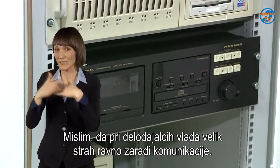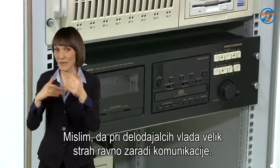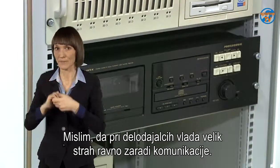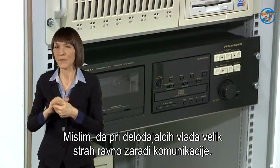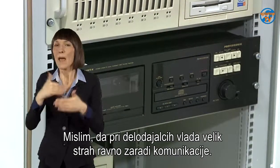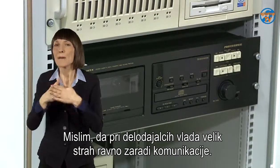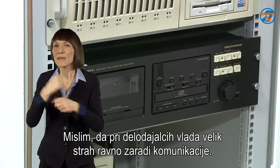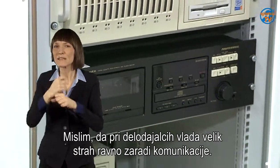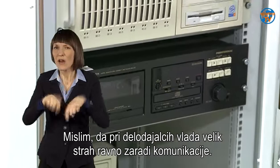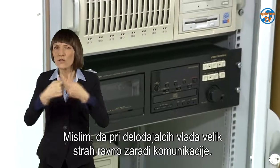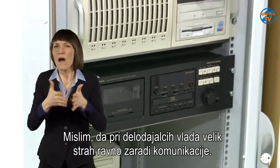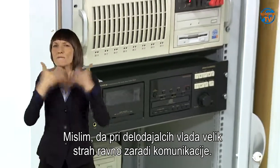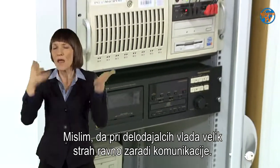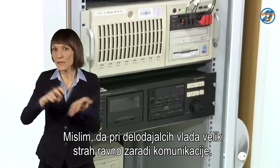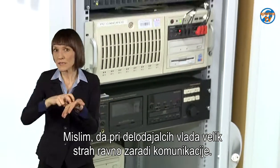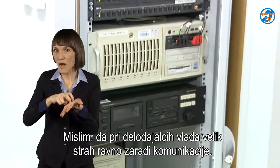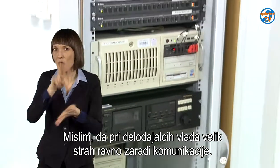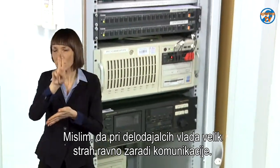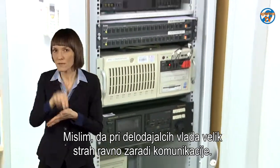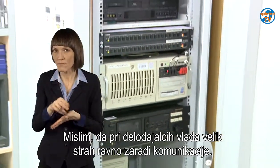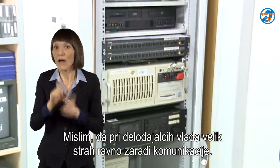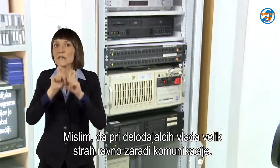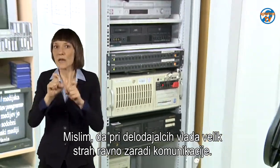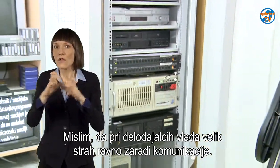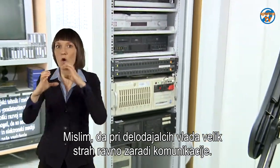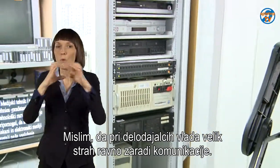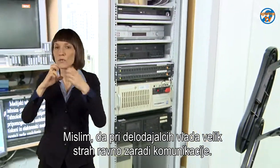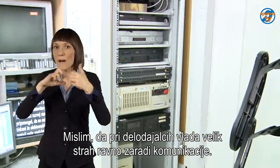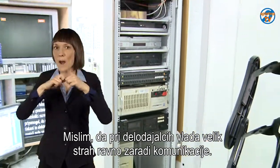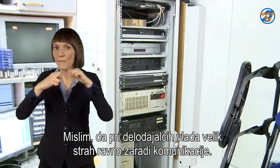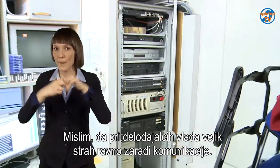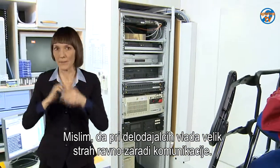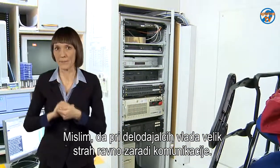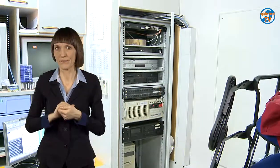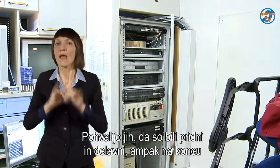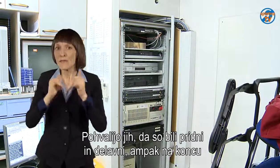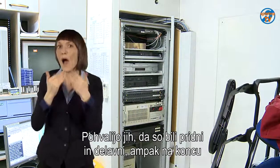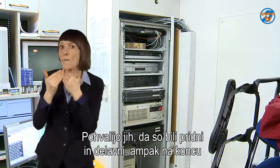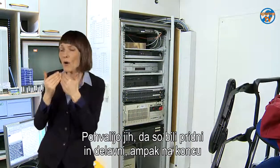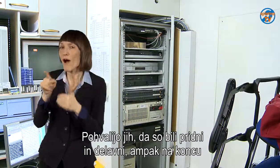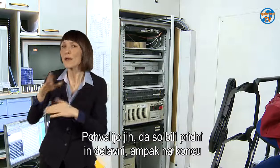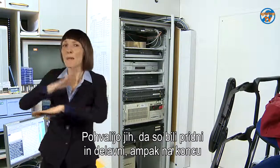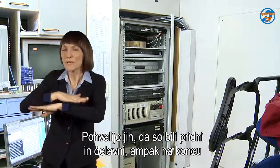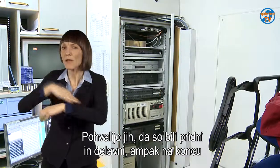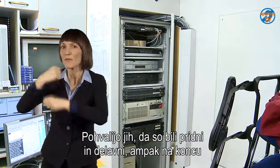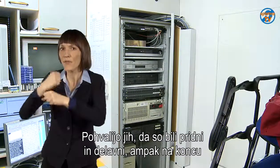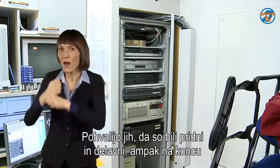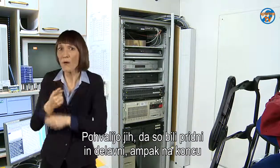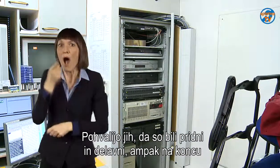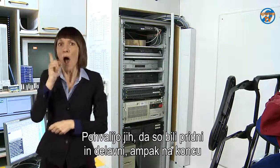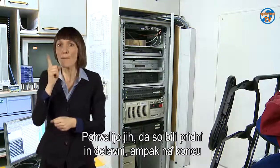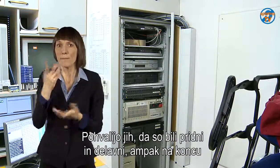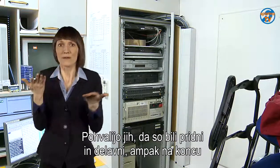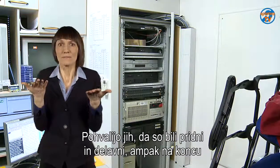Mislim, da pri delodajalcih vlada en velik strah, ravno zaradi komunikacije. In vse jih pohvalijo, so bili pridni, so bili